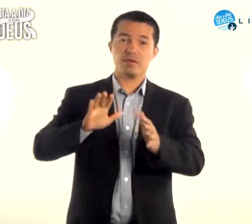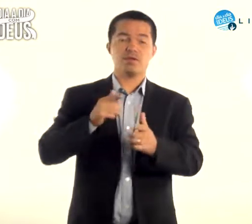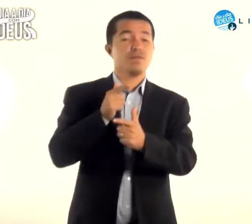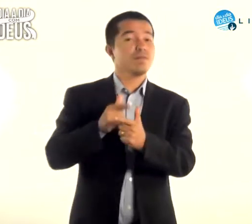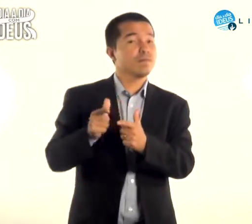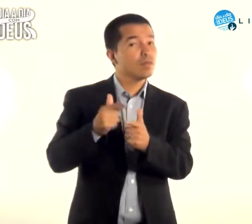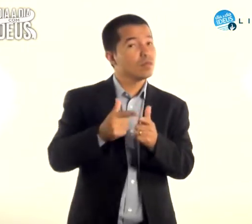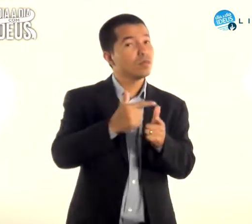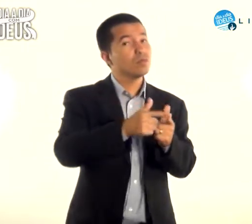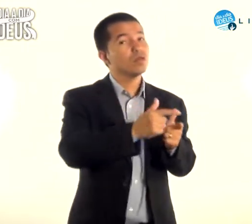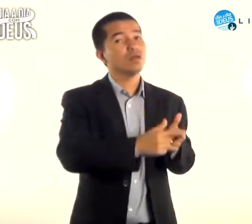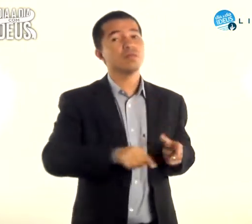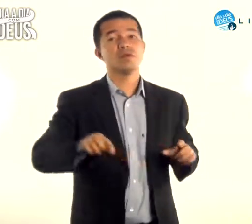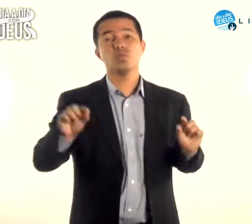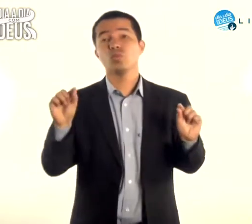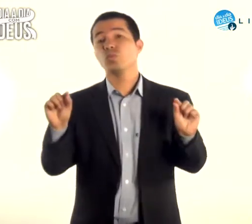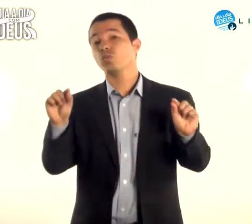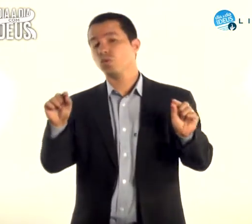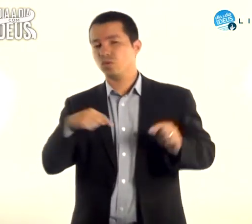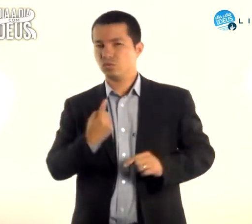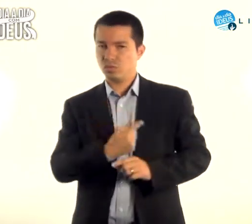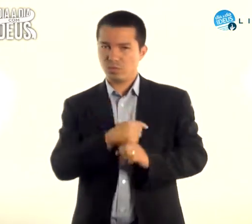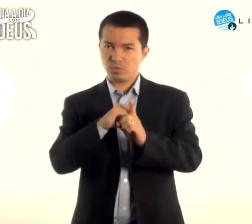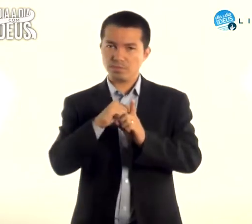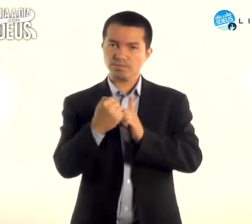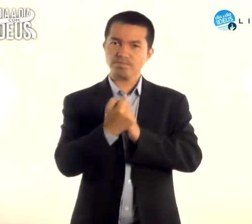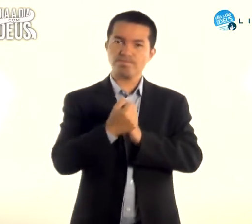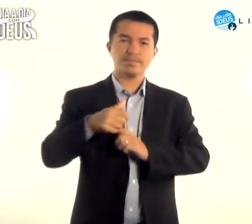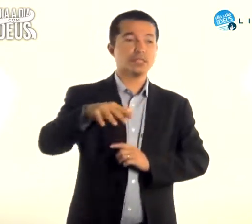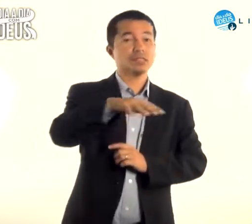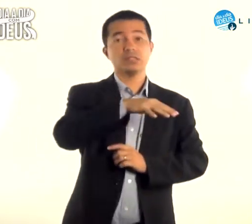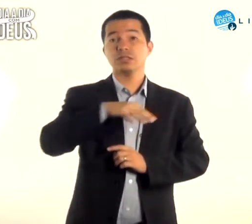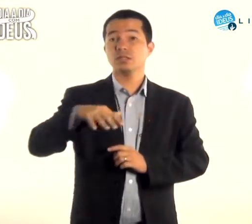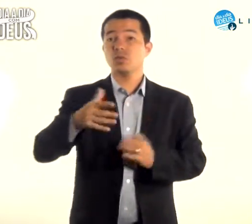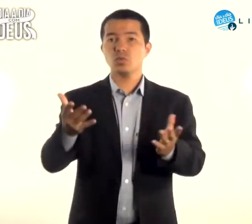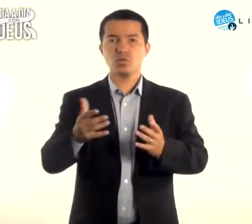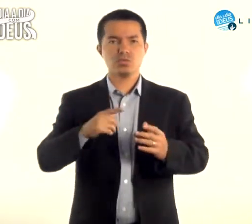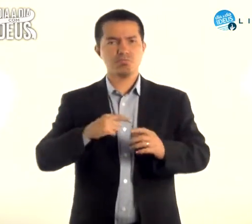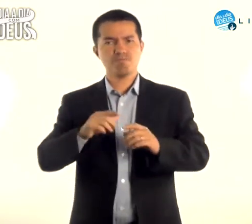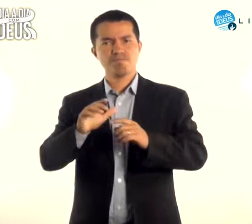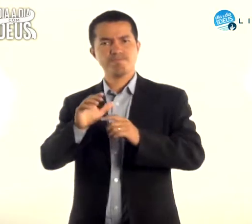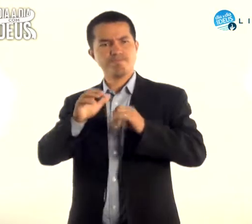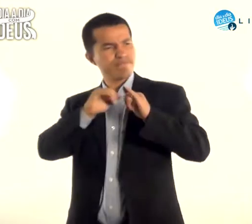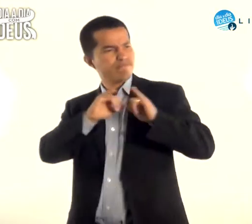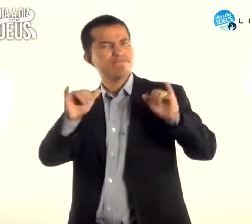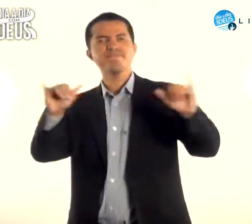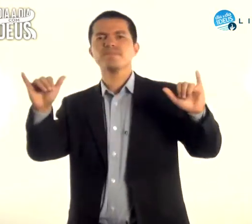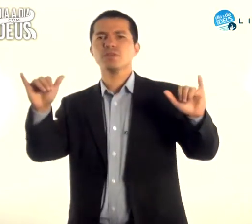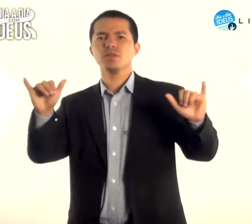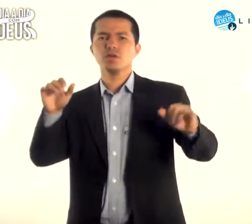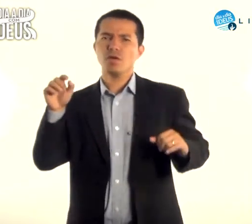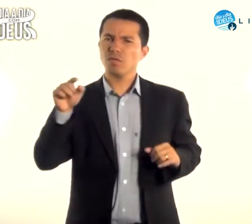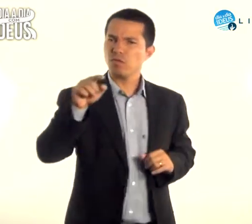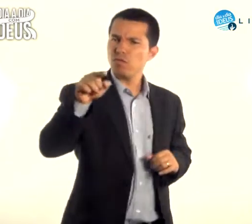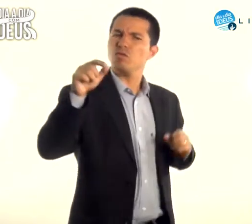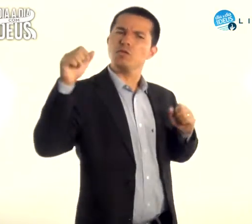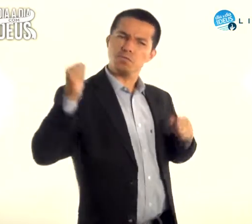problema é que nossa sociedade hoje prega o prazer sem se importar com nenhum tipo